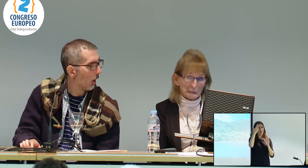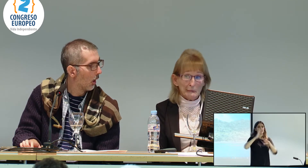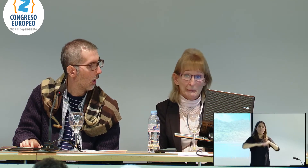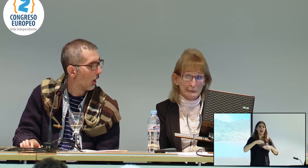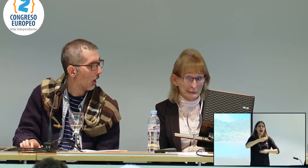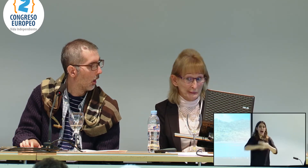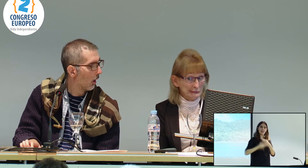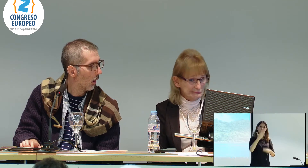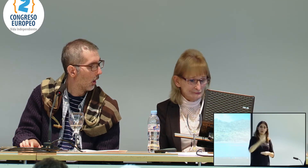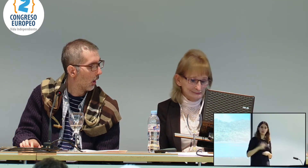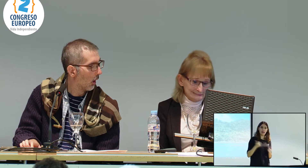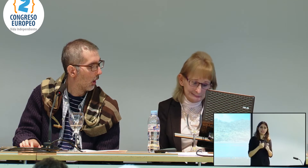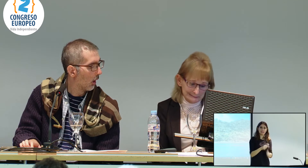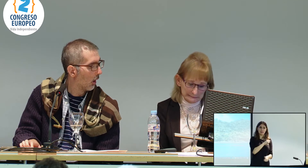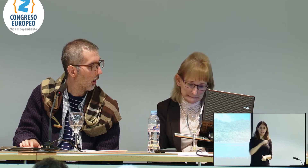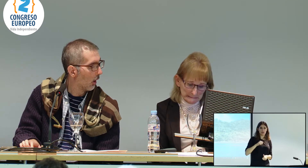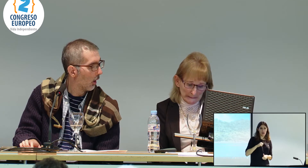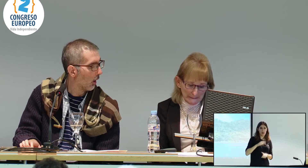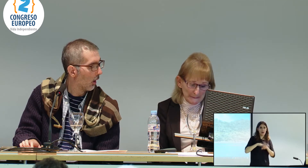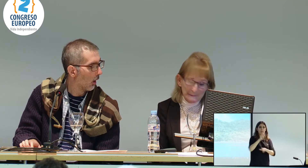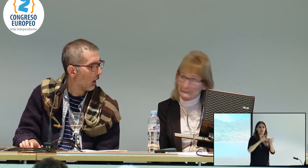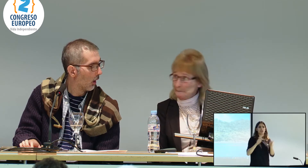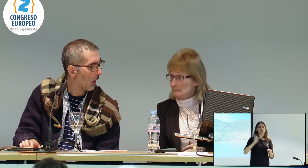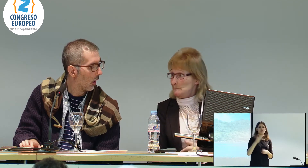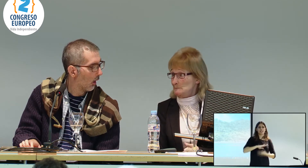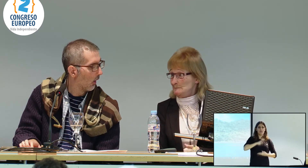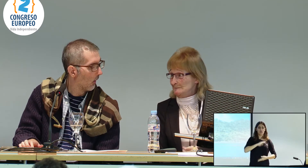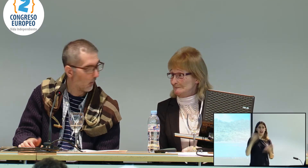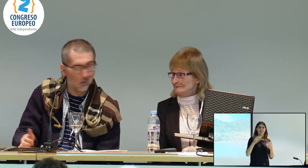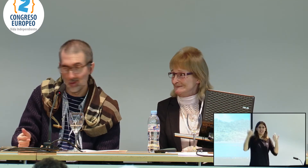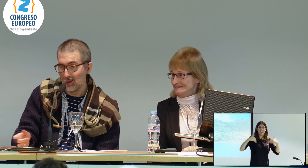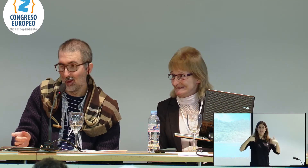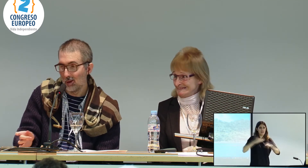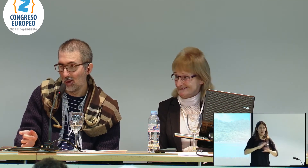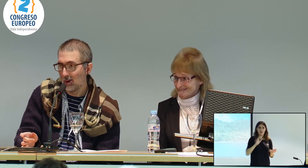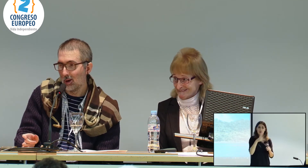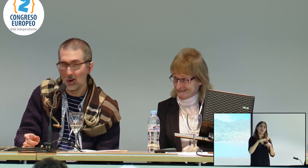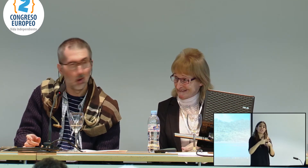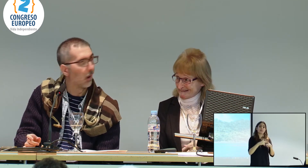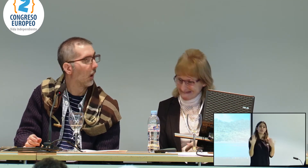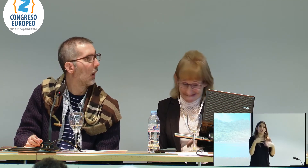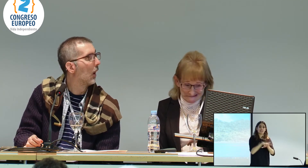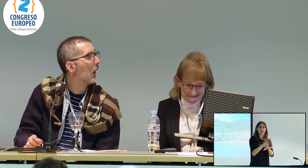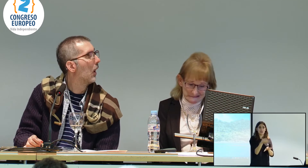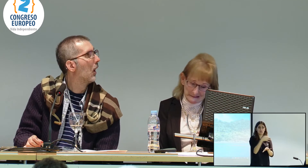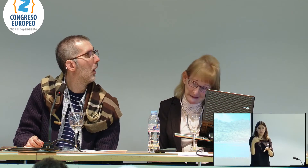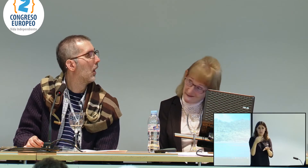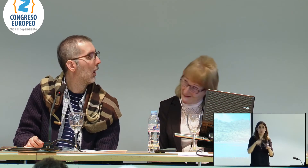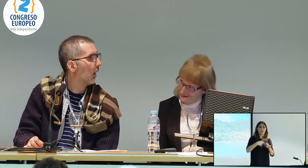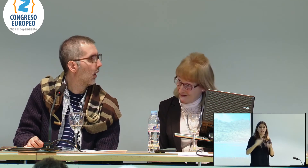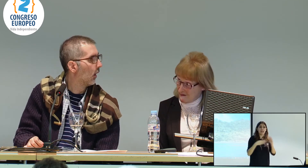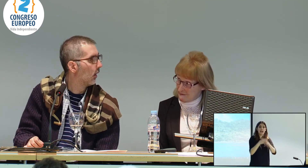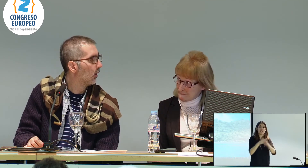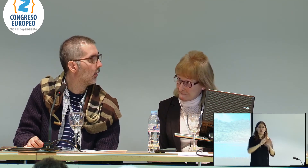la asistencia personal para las personas con diversidad funcional como instrumento de integración y acceso al